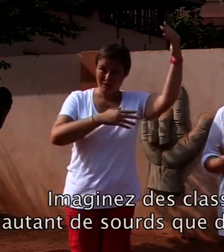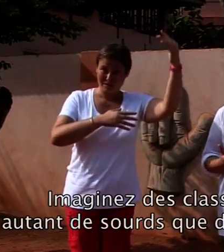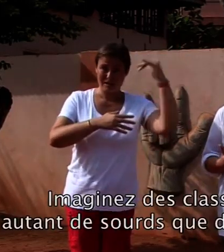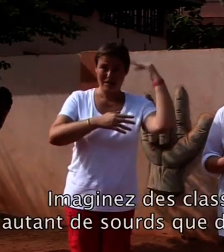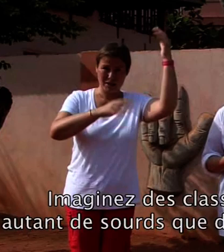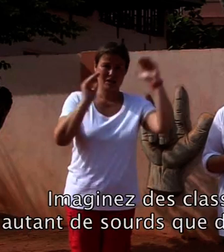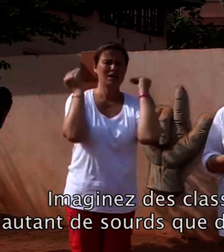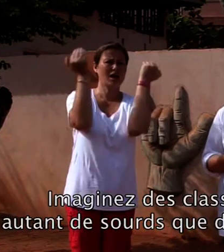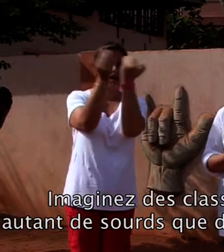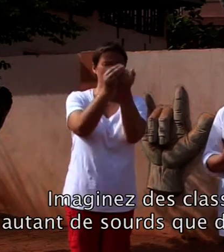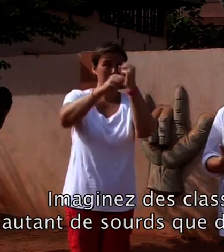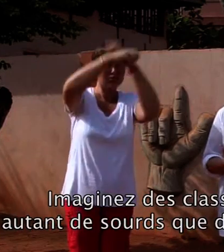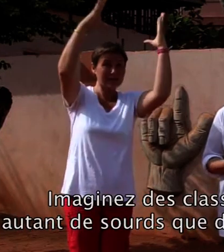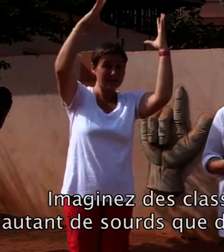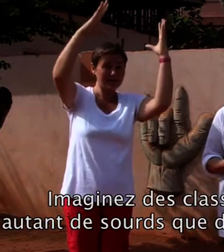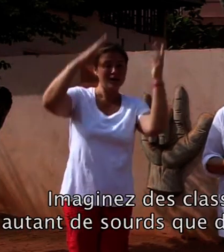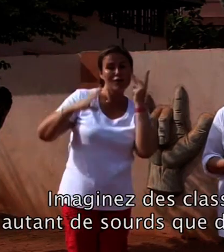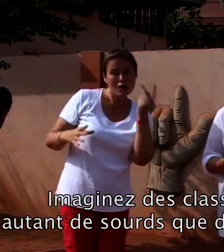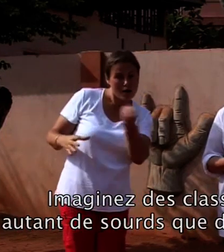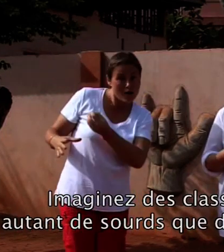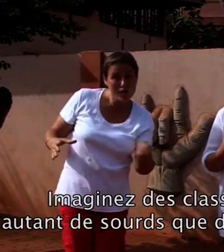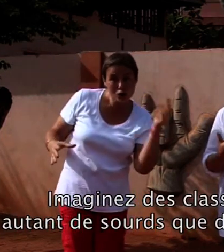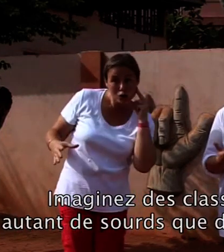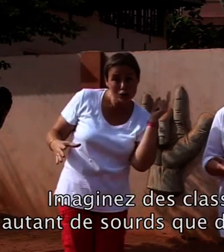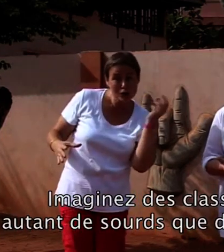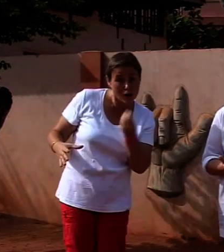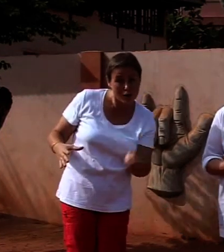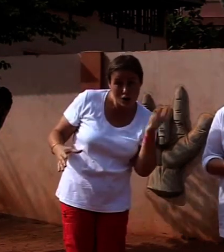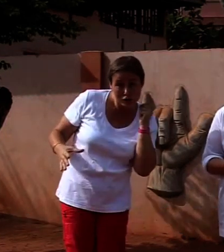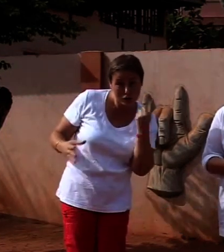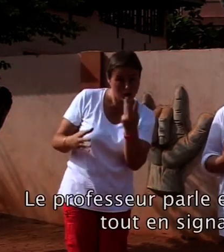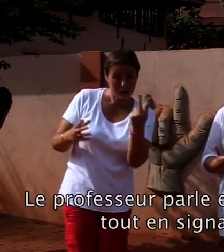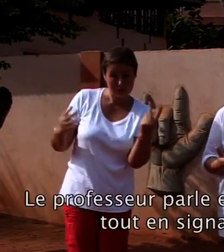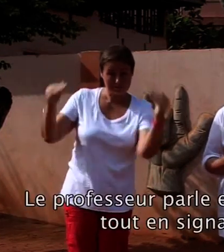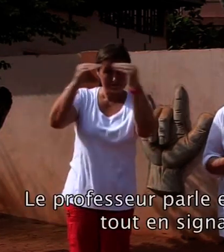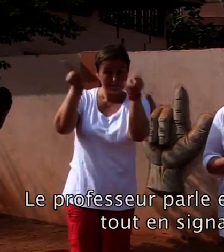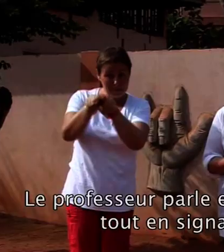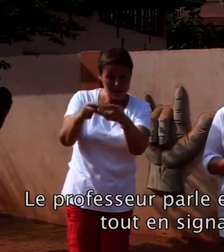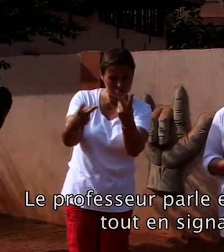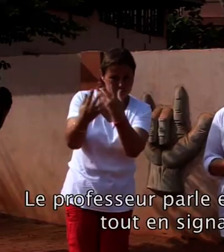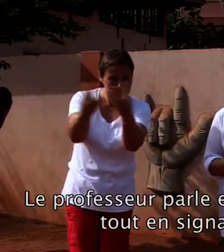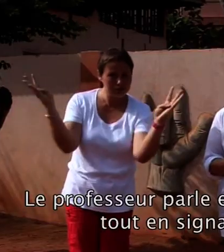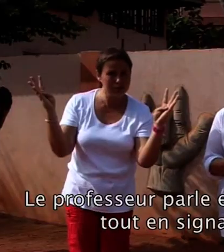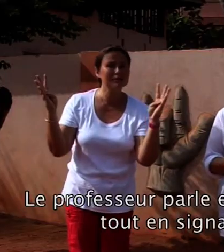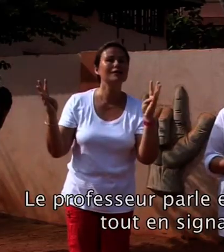classes composées d'autant d'enfants sourds que d'enfants entendants. Le professeur s'exprime en